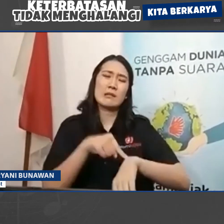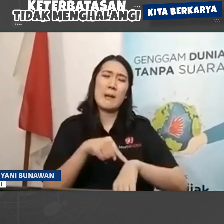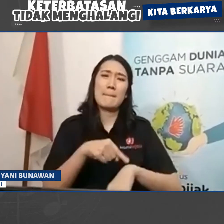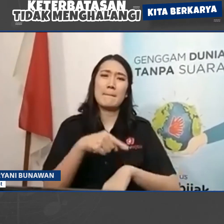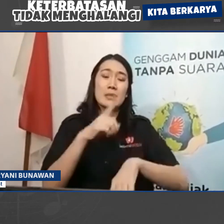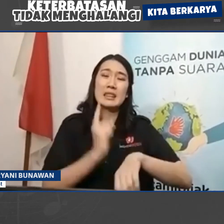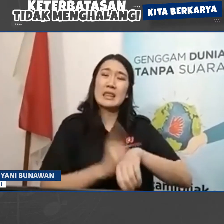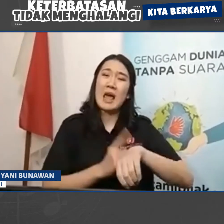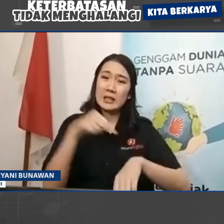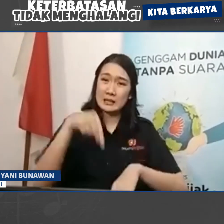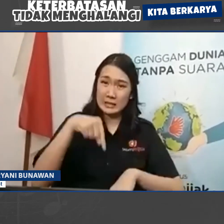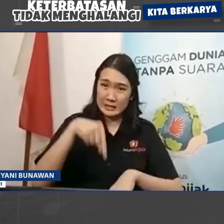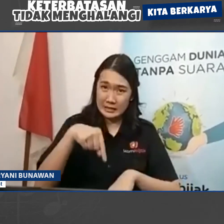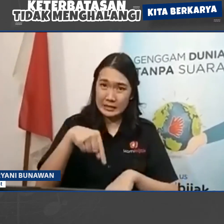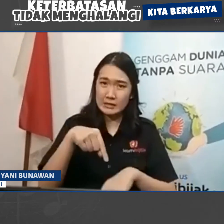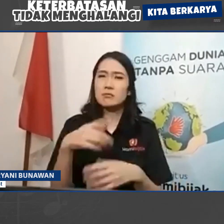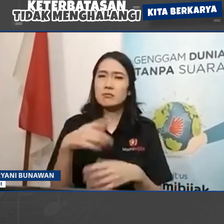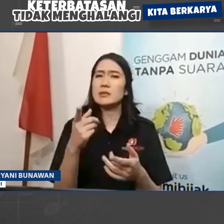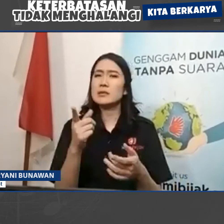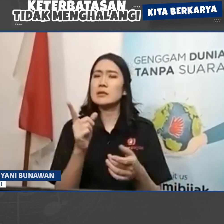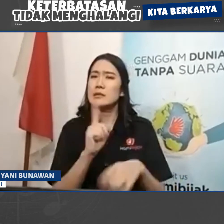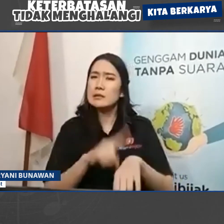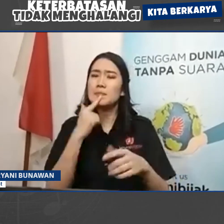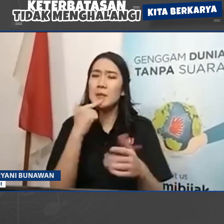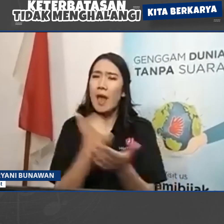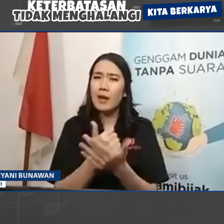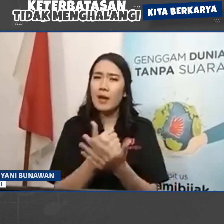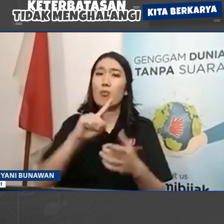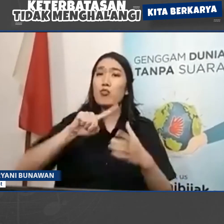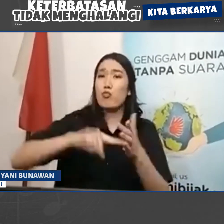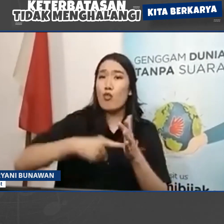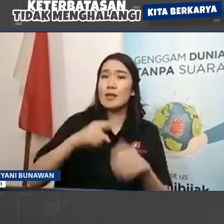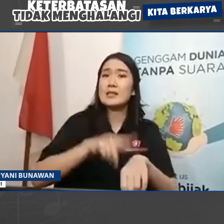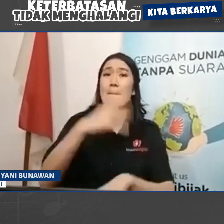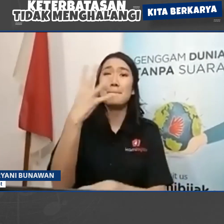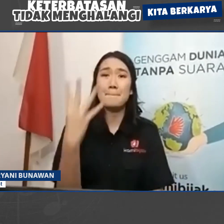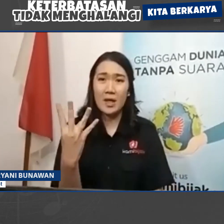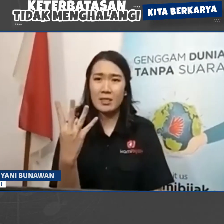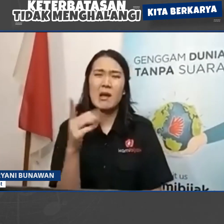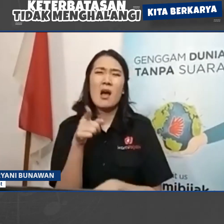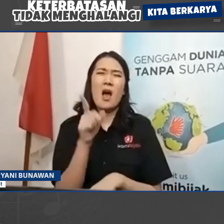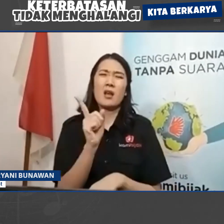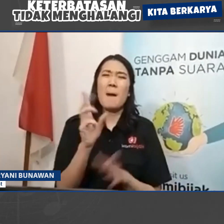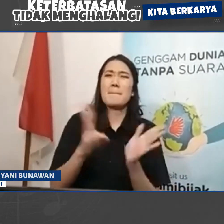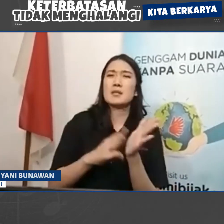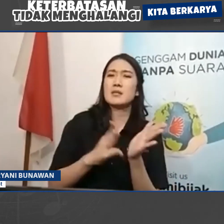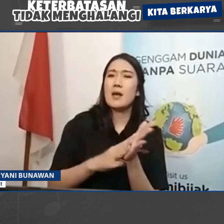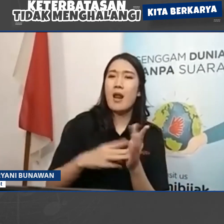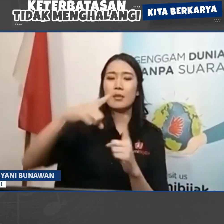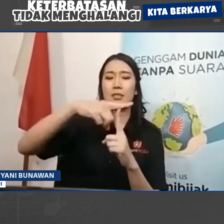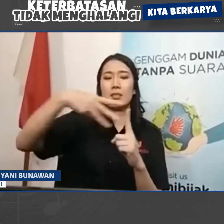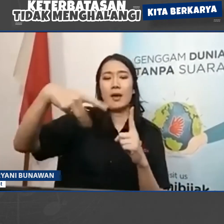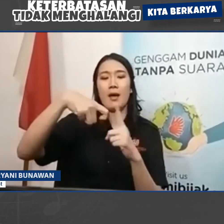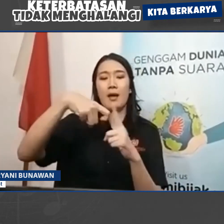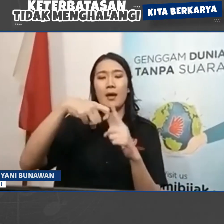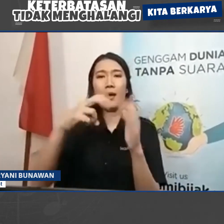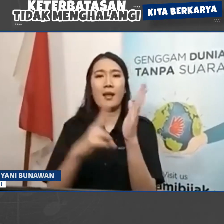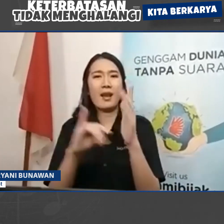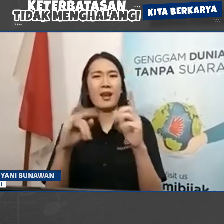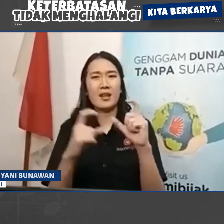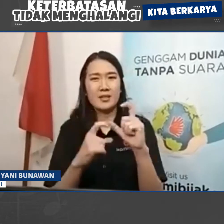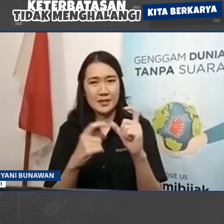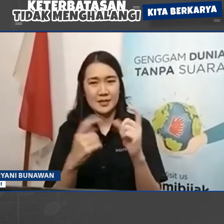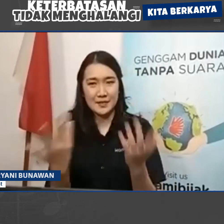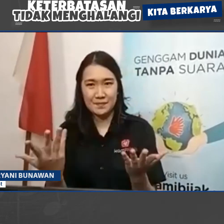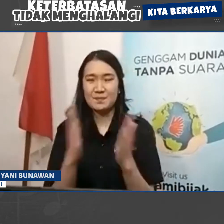Sebelumnya, apa kabar semuanya? Saya minta maaf karena ada sedikit keterlambatan, harusnya jam 4 tapi